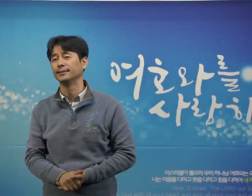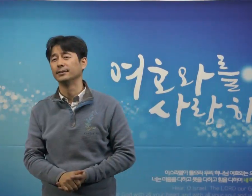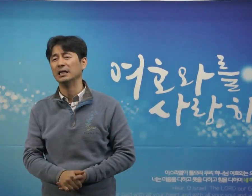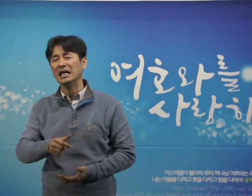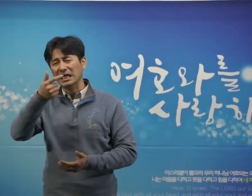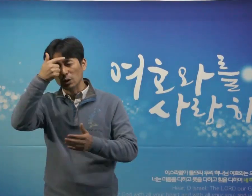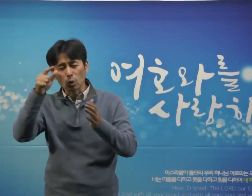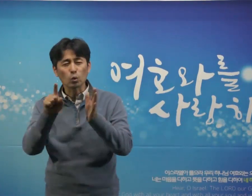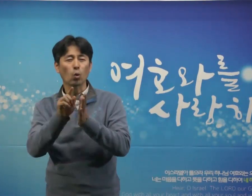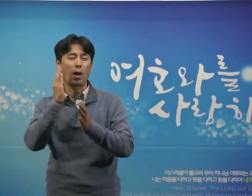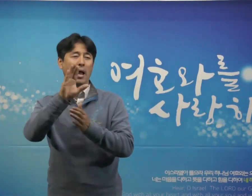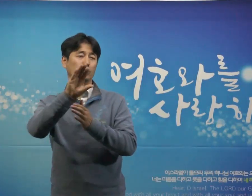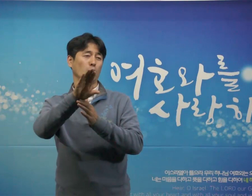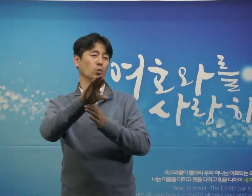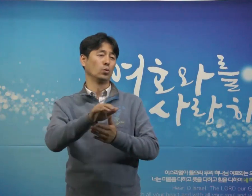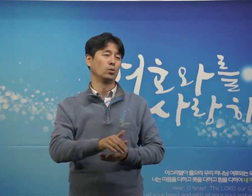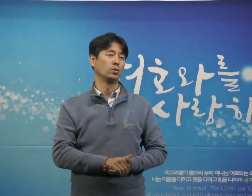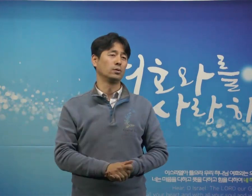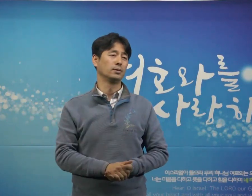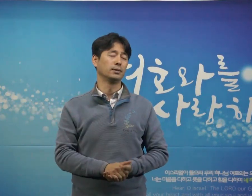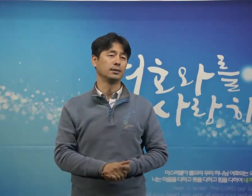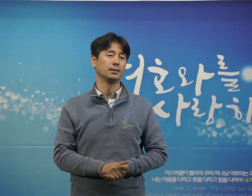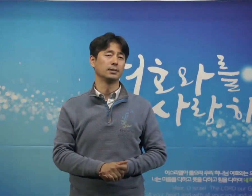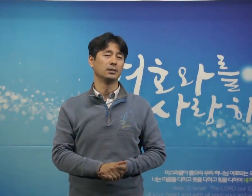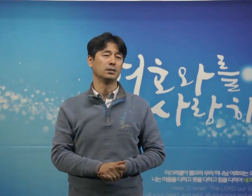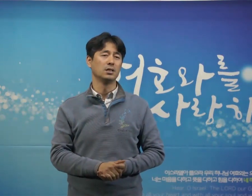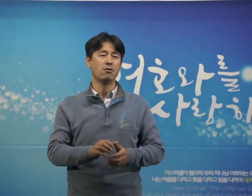농아인 방송을 뽑습니다. 기독교 농인 방송.